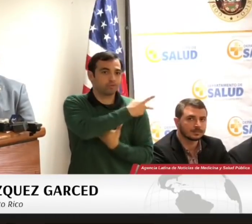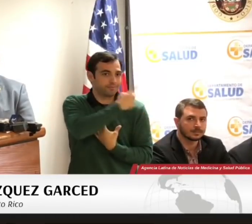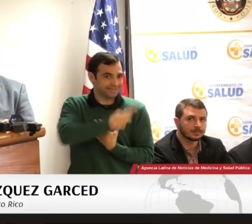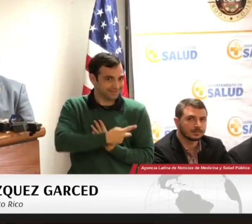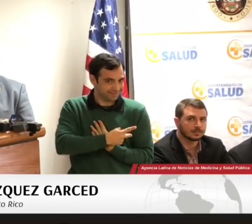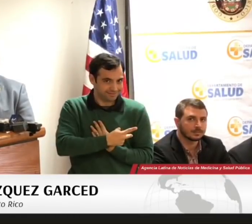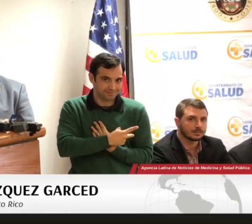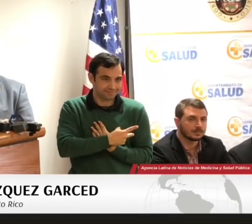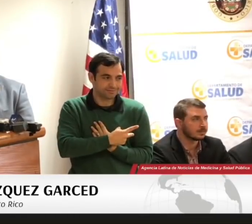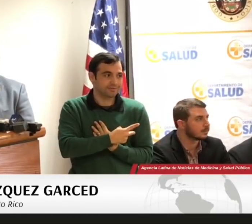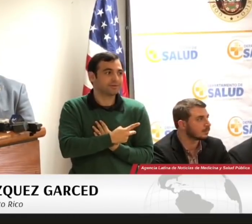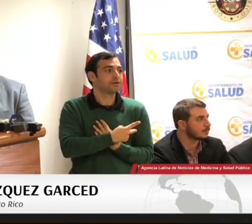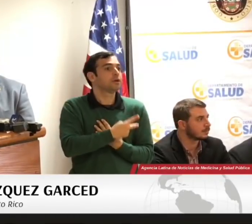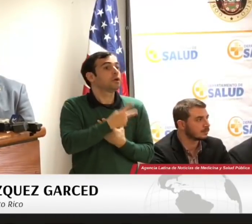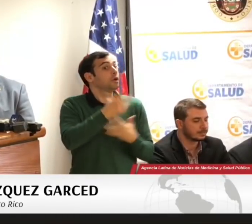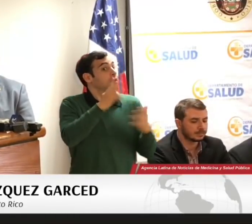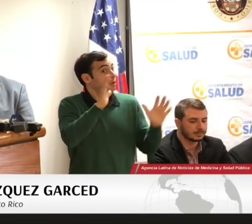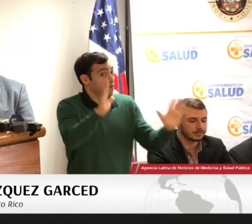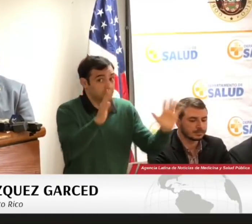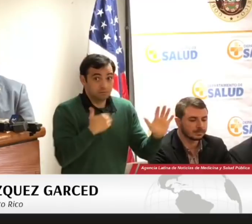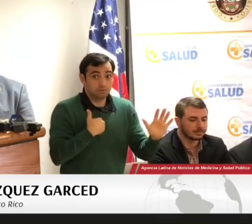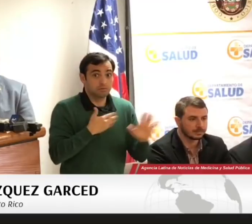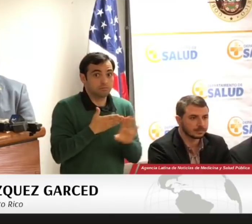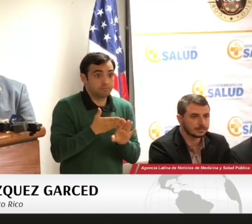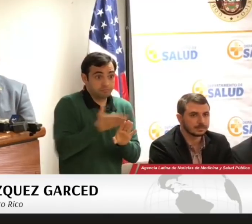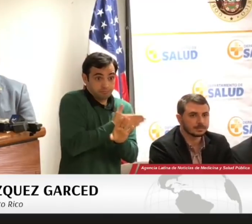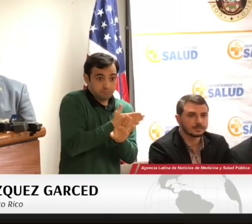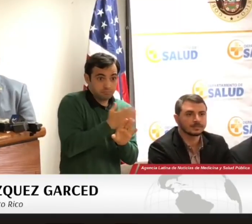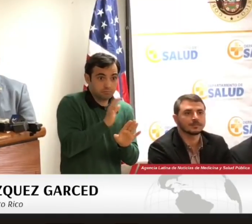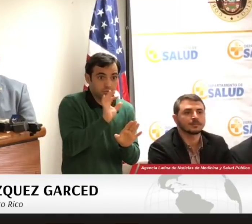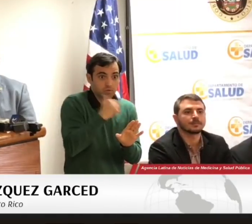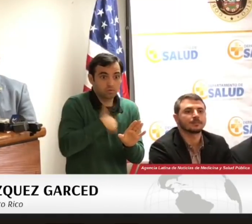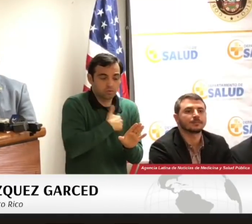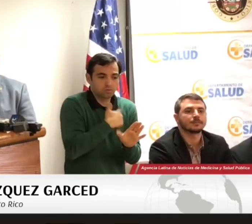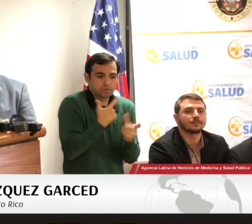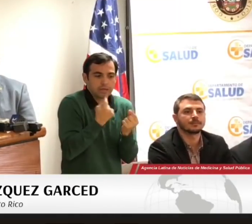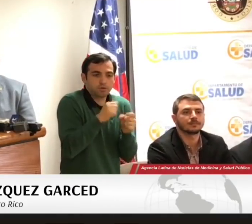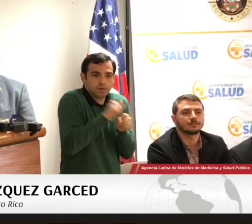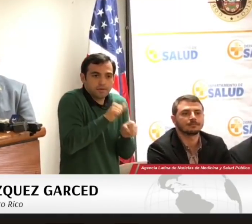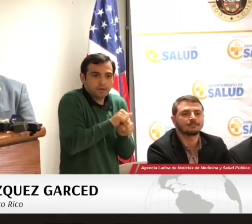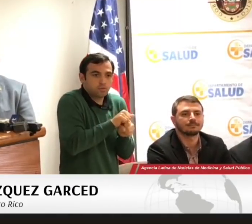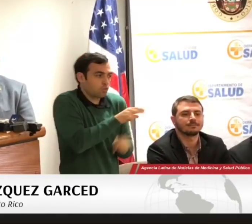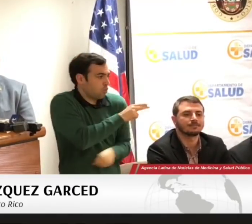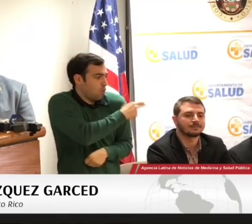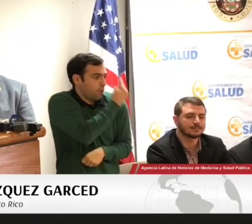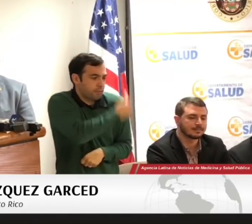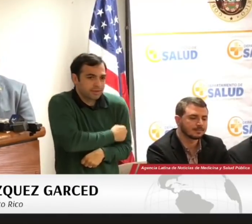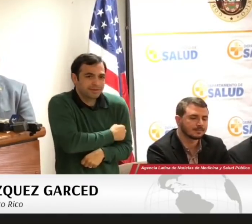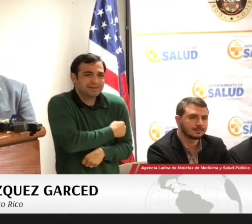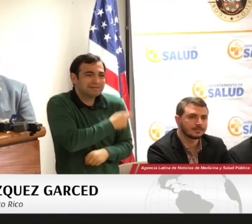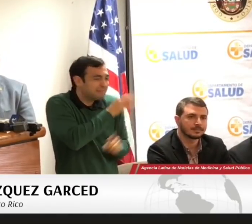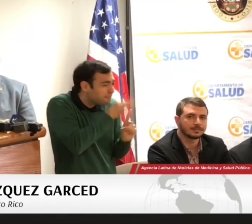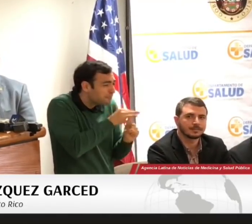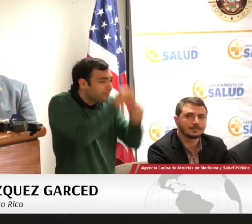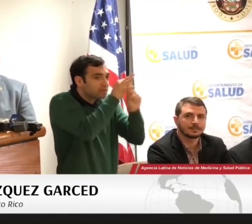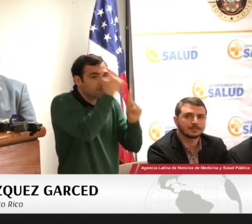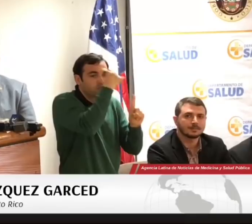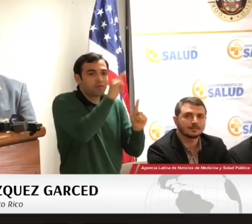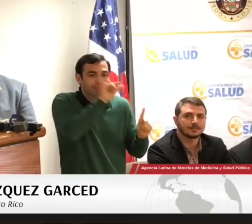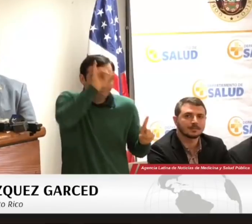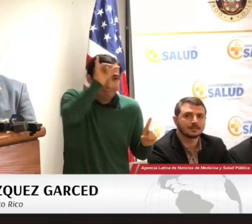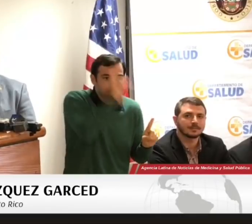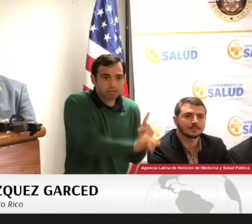en ese hospital. No empecé lo anterior, nosotros estamos trabajando en una unidad hospitalaria exclusivamente para